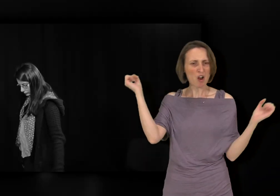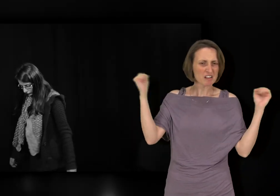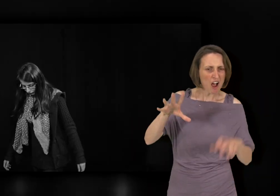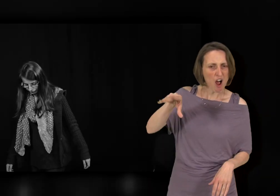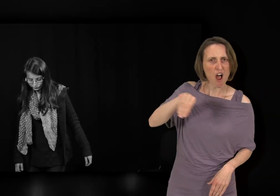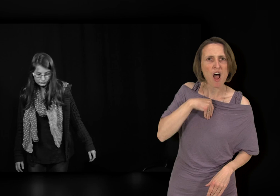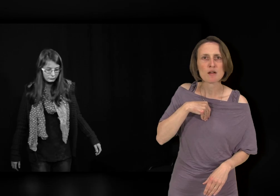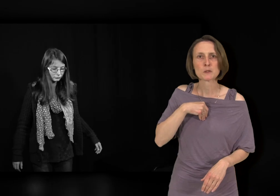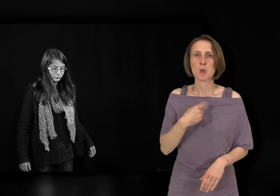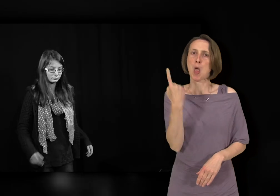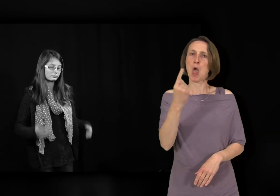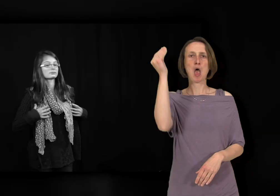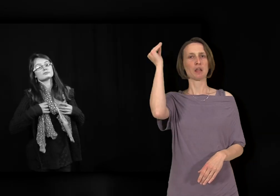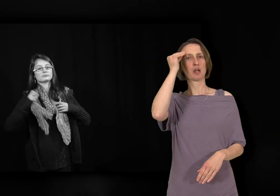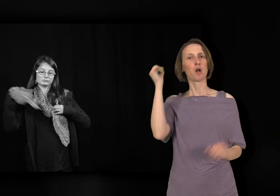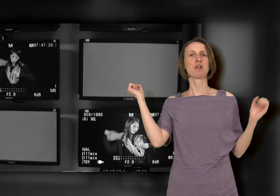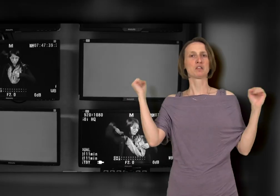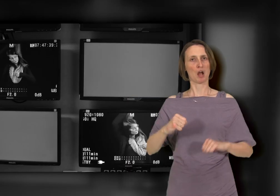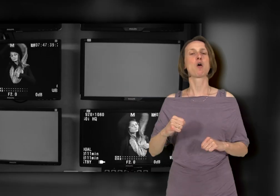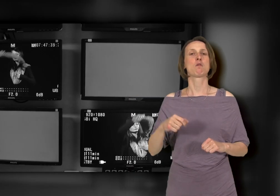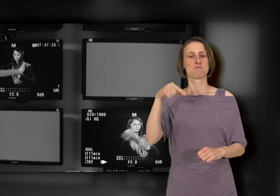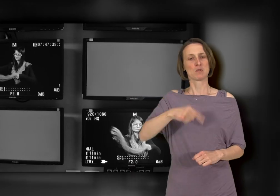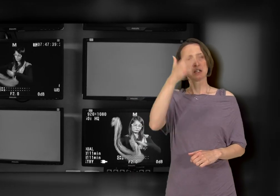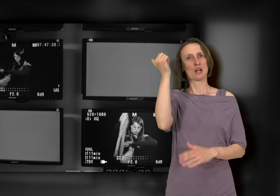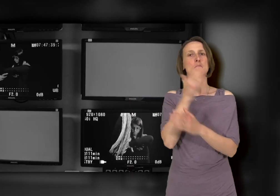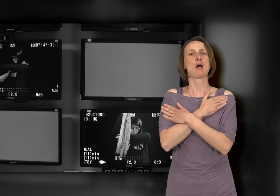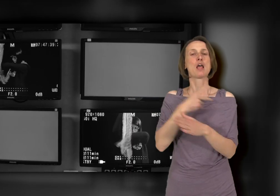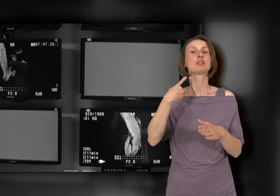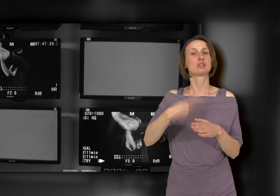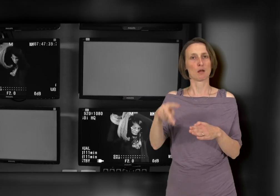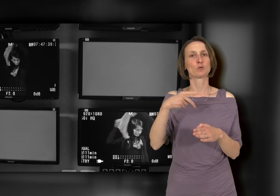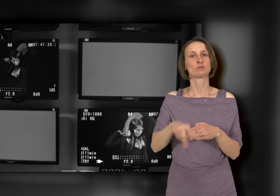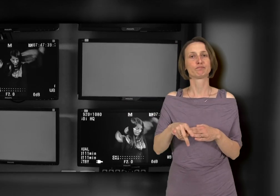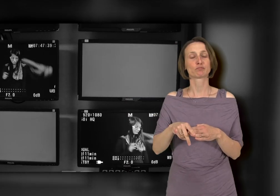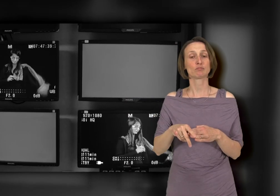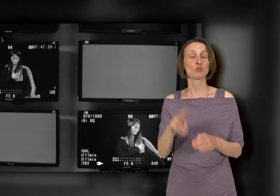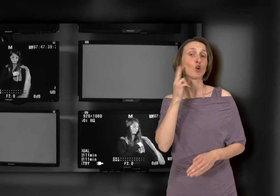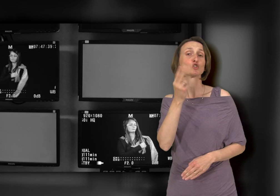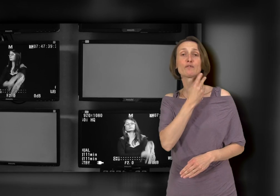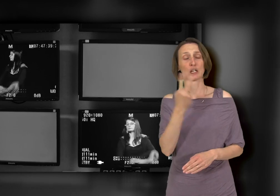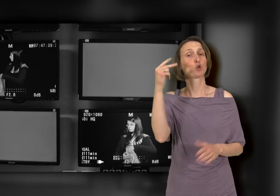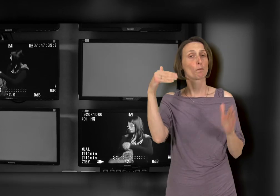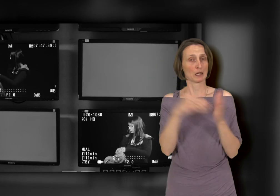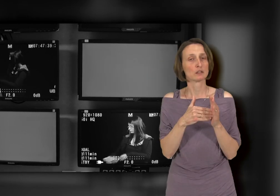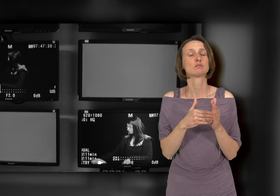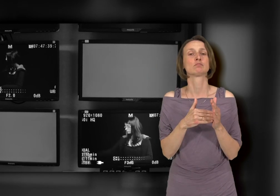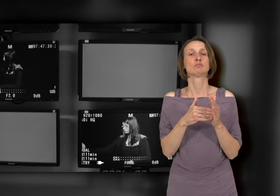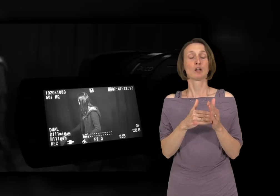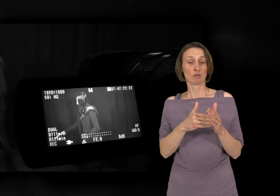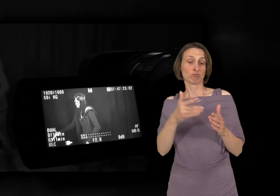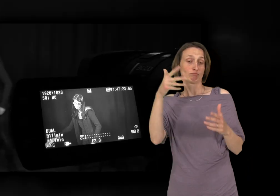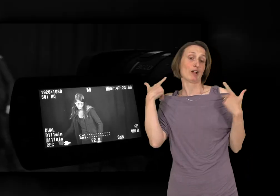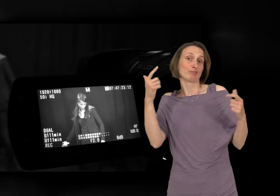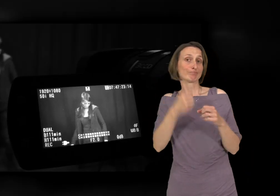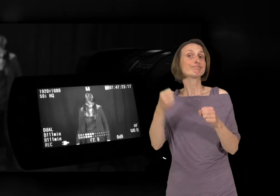s'étaient penchés sur la question de la langue dans la vie des enfants sourds. L'accessibilité à la langue française, qui est la langue